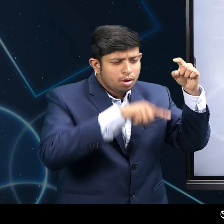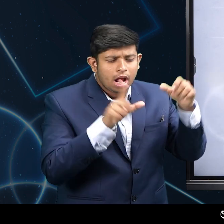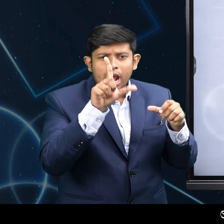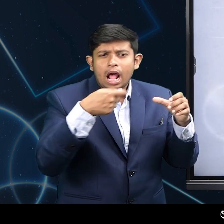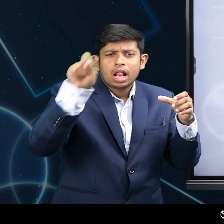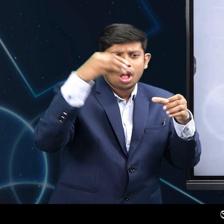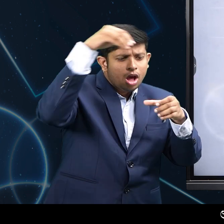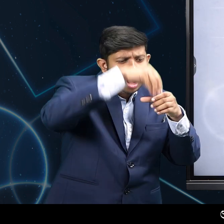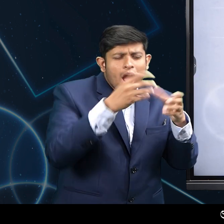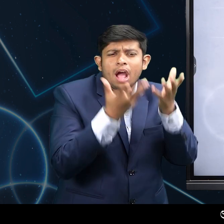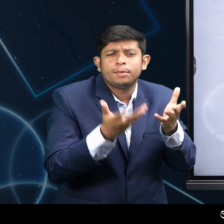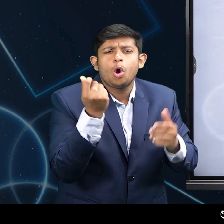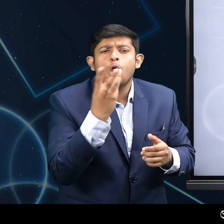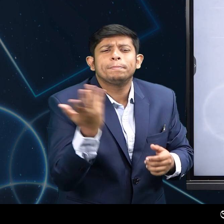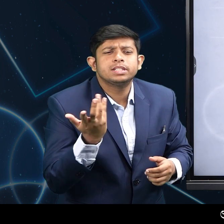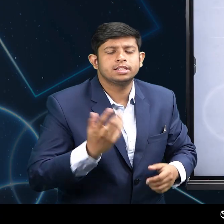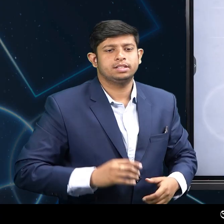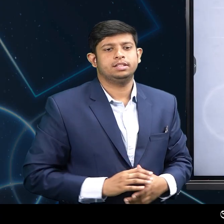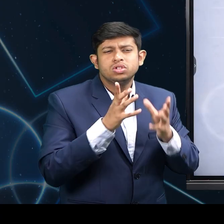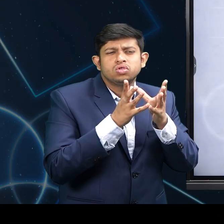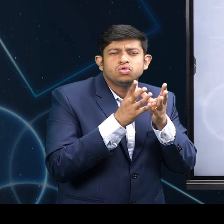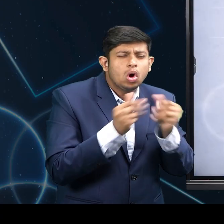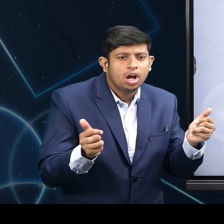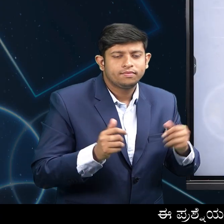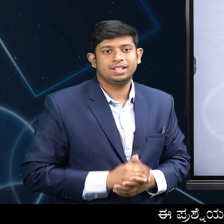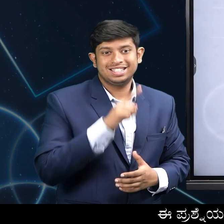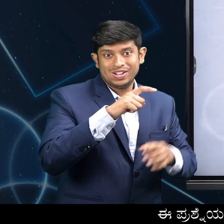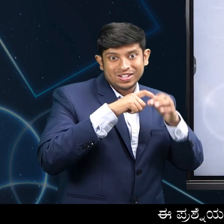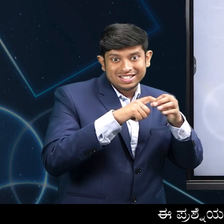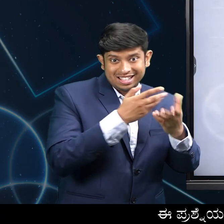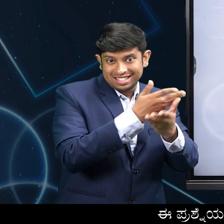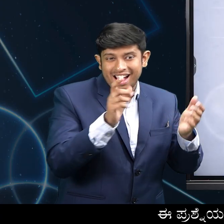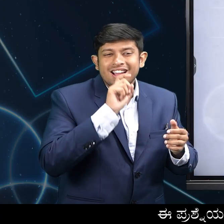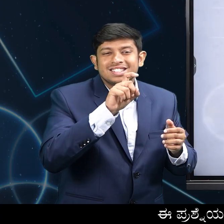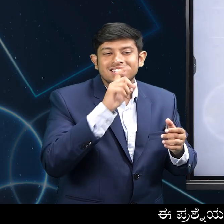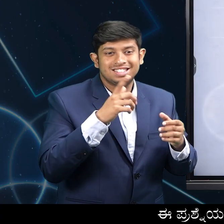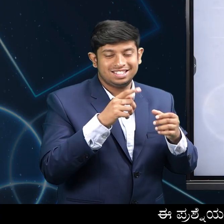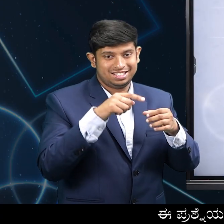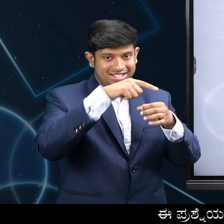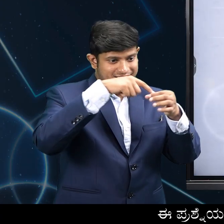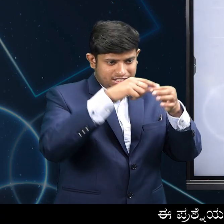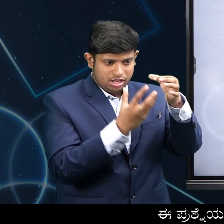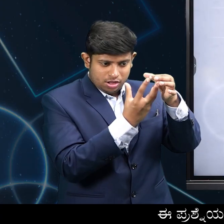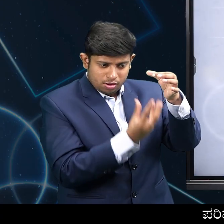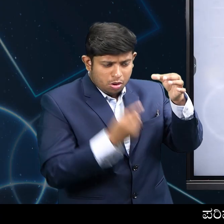ಲೀಟರ್ನಲ್ಲಿ ಅದರ ಸಾಮರ್ಥ್ಯ ಎಷ್ಟು? ಪರಿಹಾರ: ಈ ಪ್ರಶ್ನೆಯಲ್ಲಿ ಅವರು ಸಾಮರ್ಥ್ಯವನ್ನ ಕೇಳಿದ್ದಾರೆ, ಕೋನ್ನ